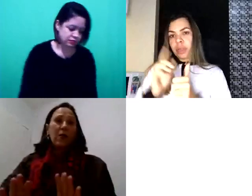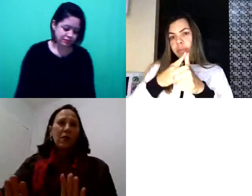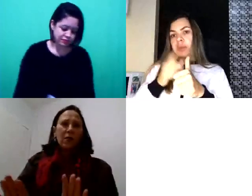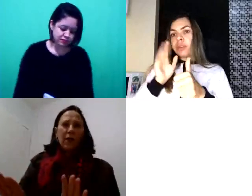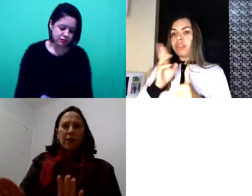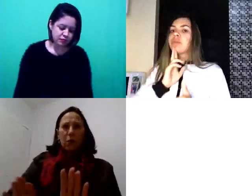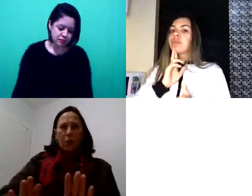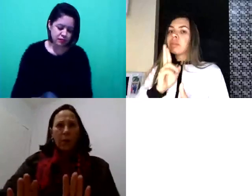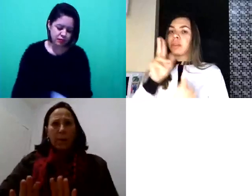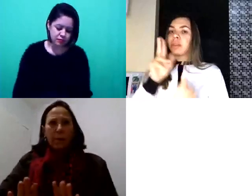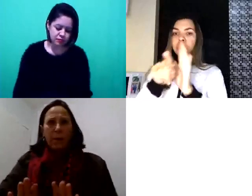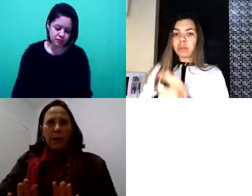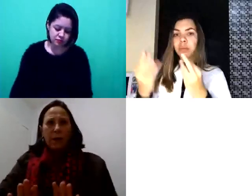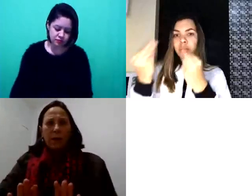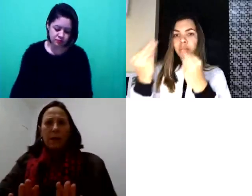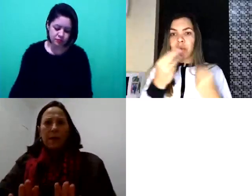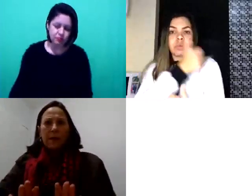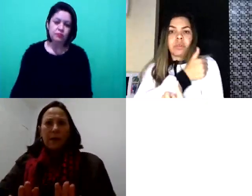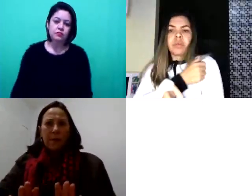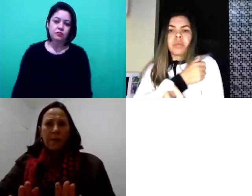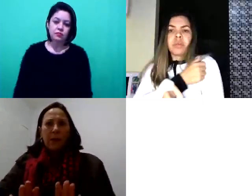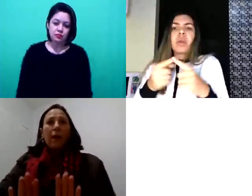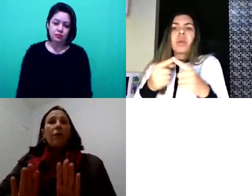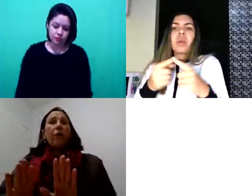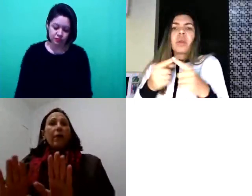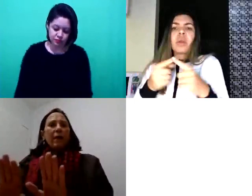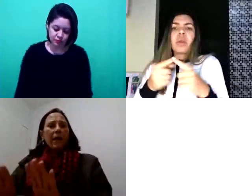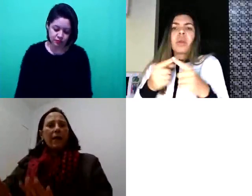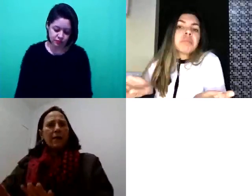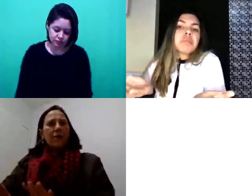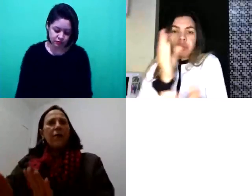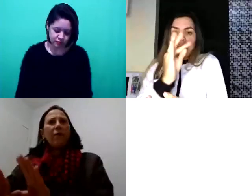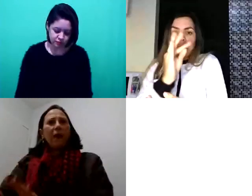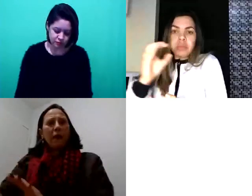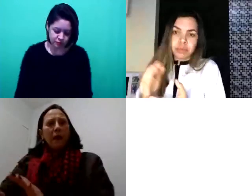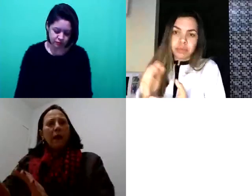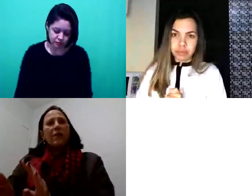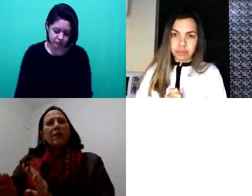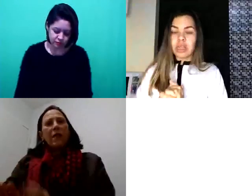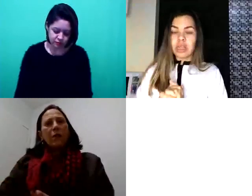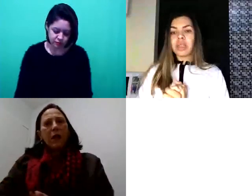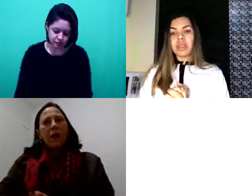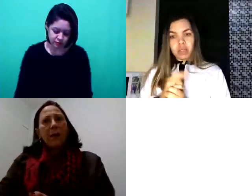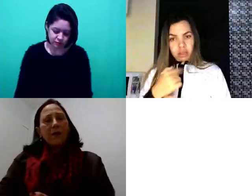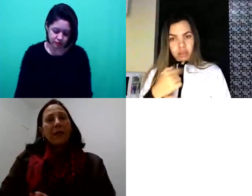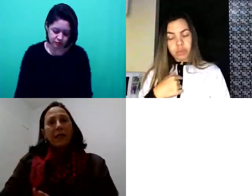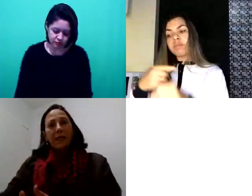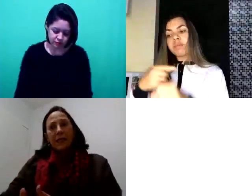que que a gente não faz grupo de TCC? Fui atrás, fui ver. A gente tem um regulamento de